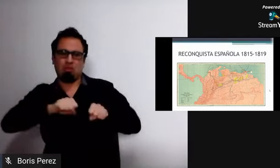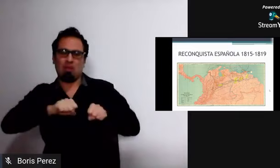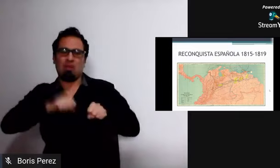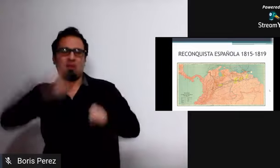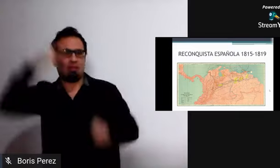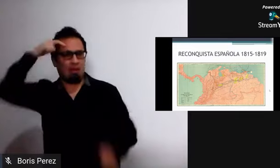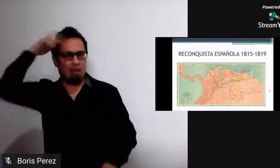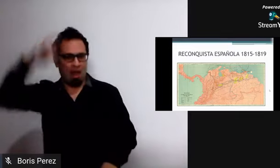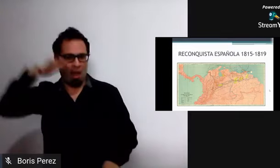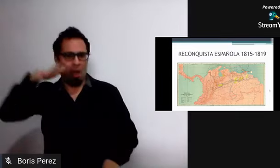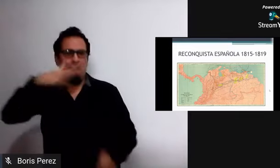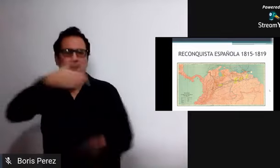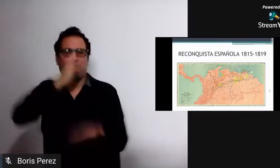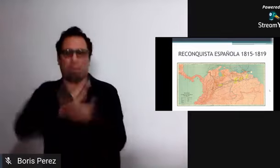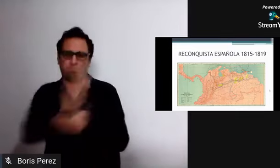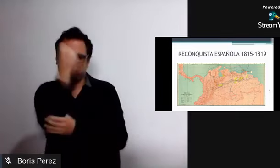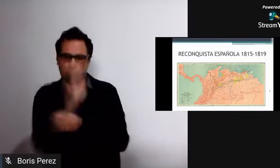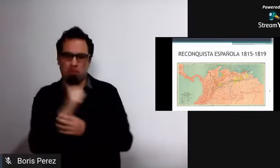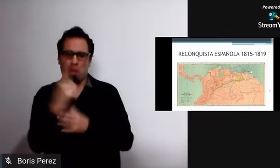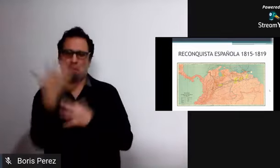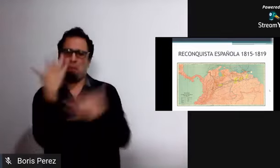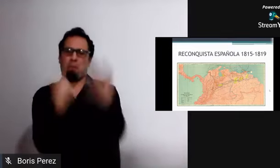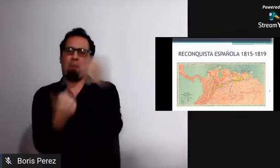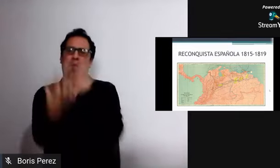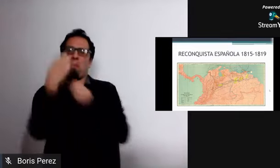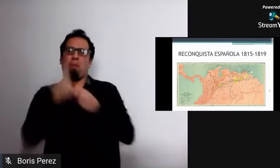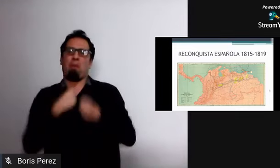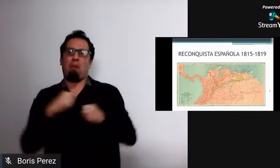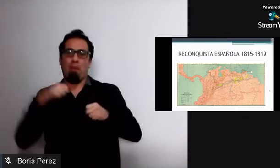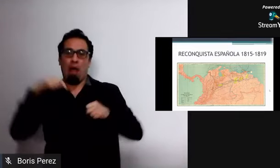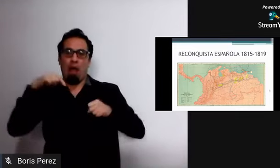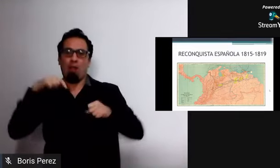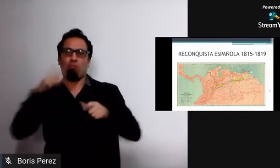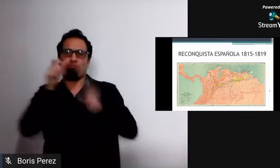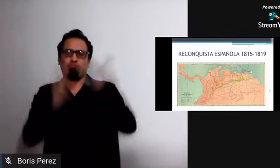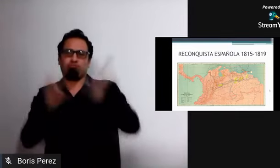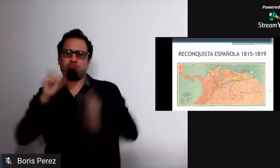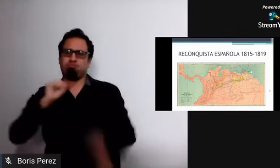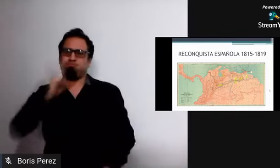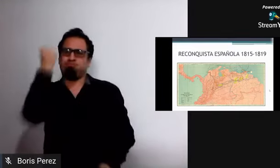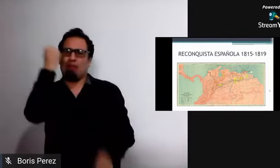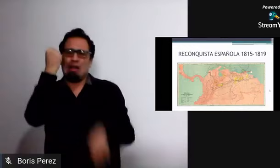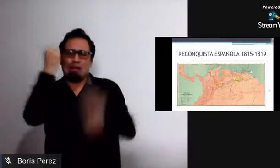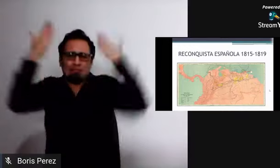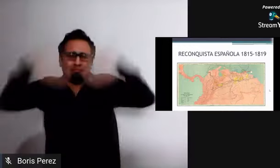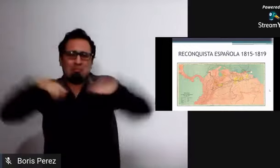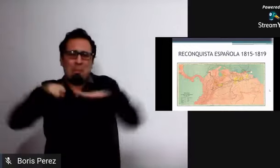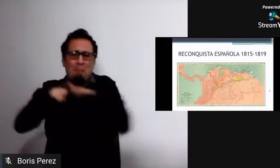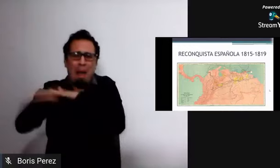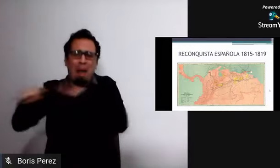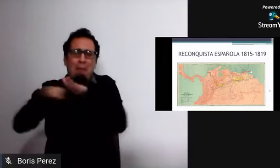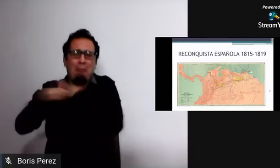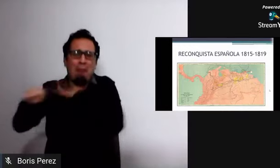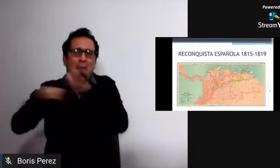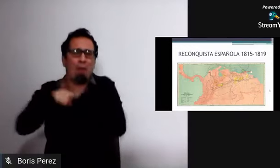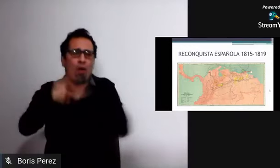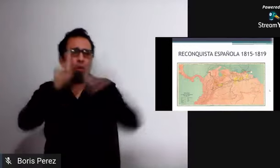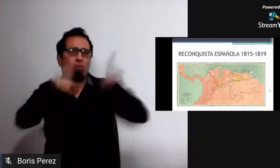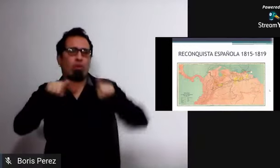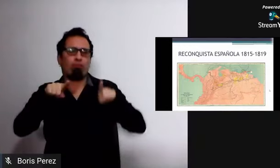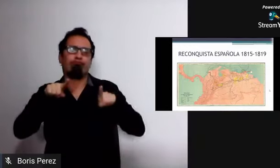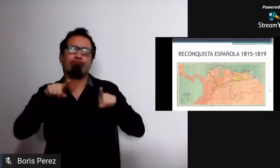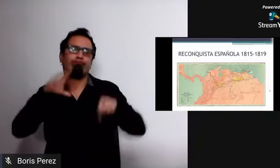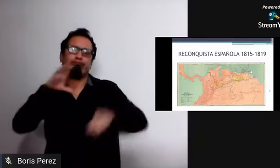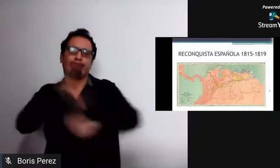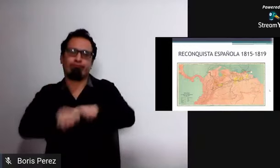esa zona del país, empezaron de nuevo a hacer las invasiones del territorio americano, y